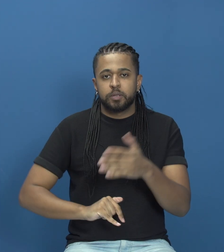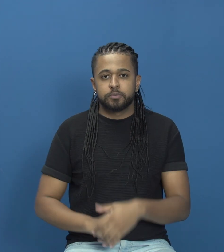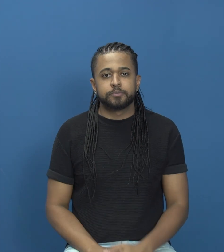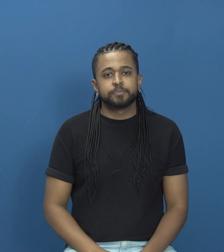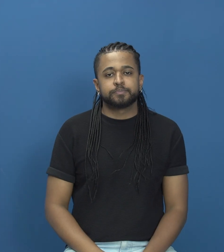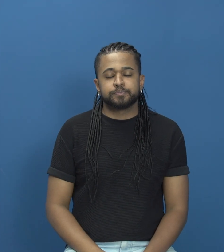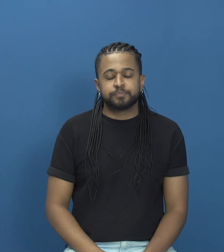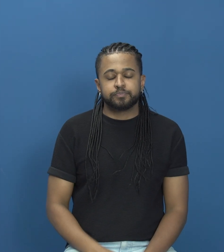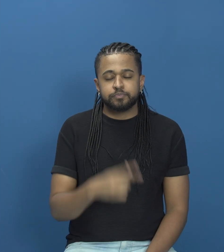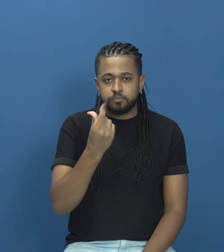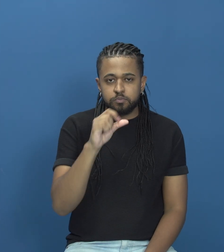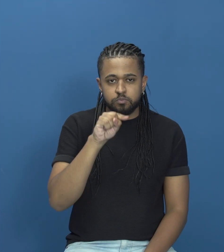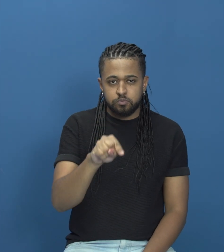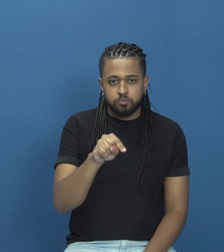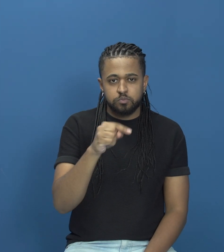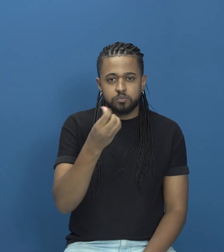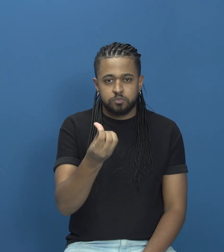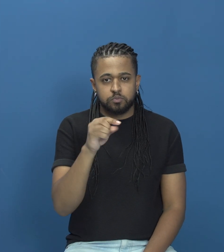documentos.